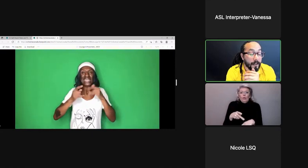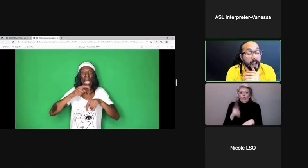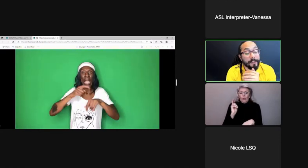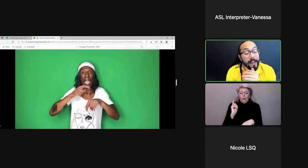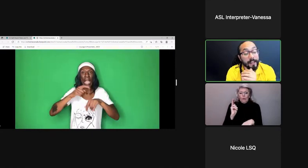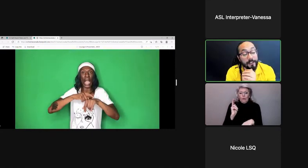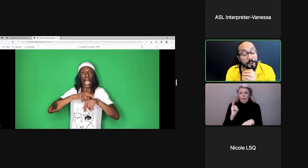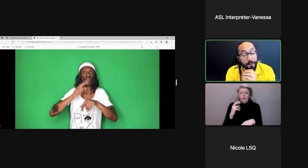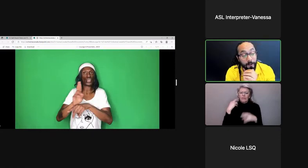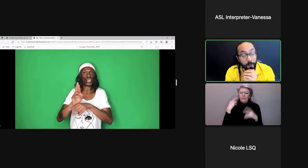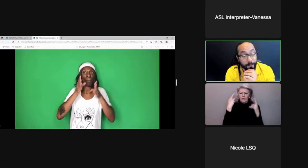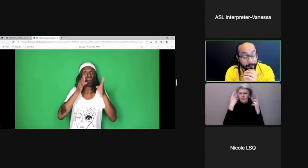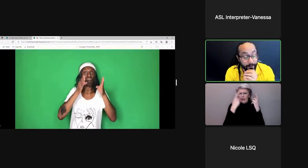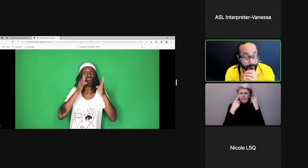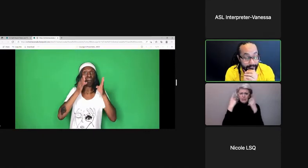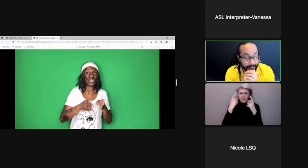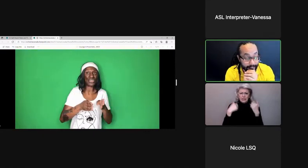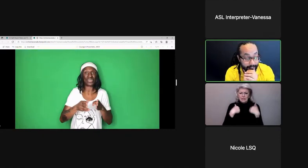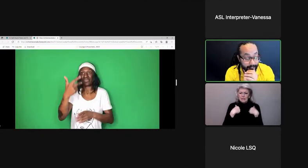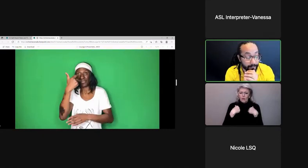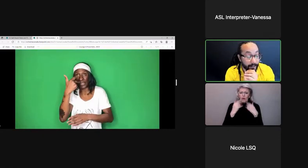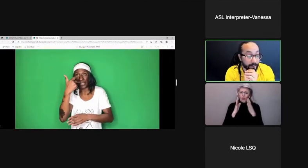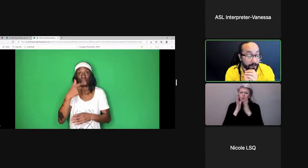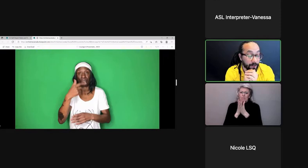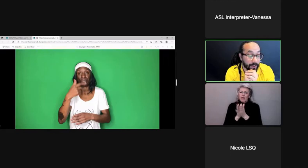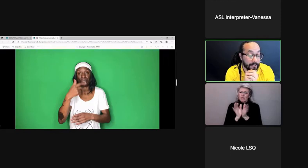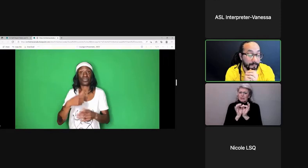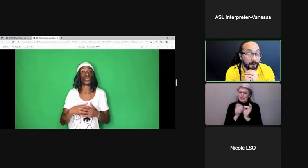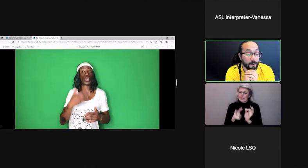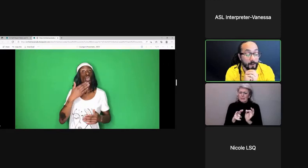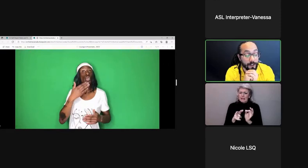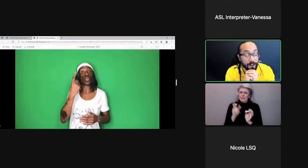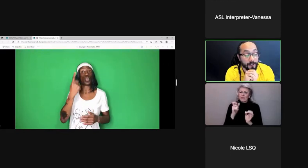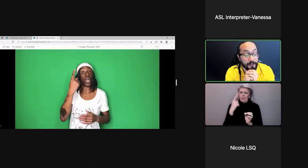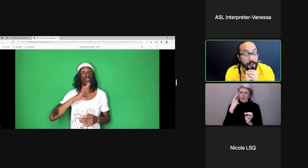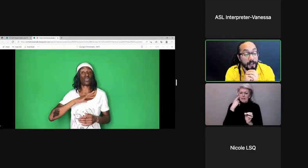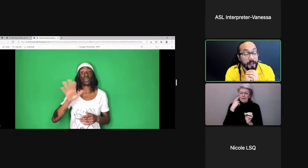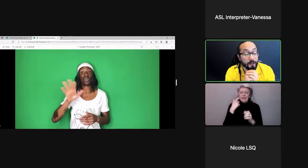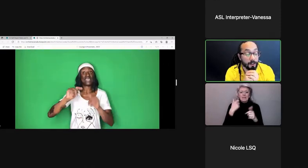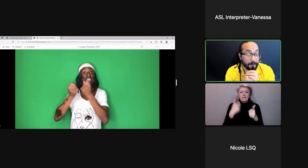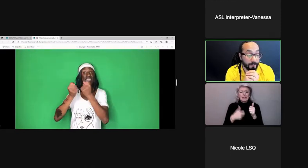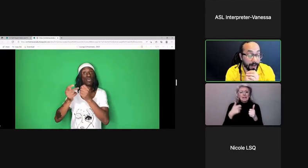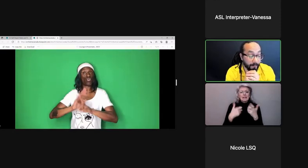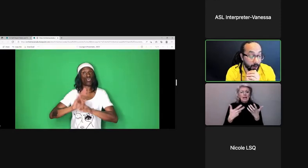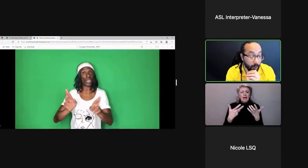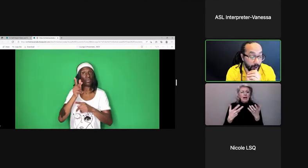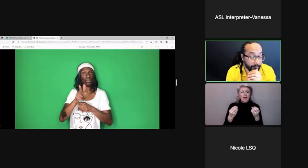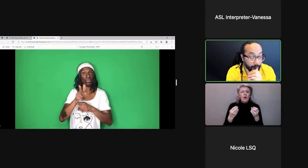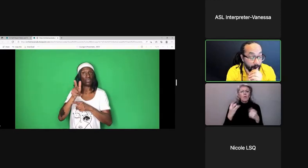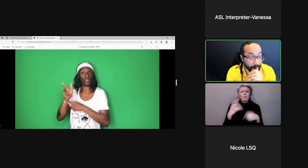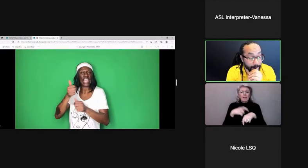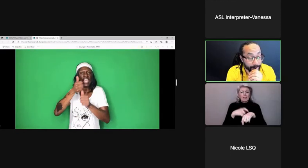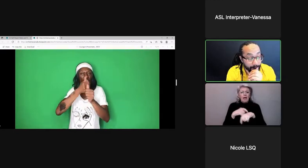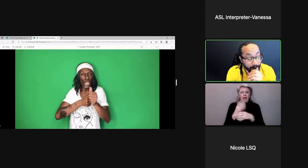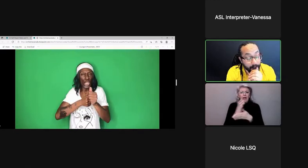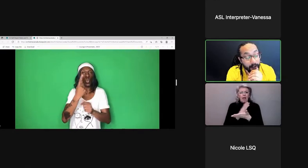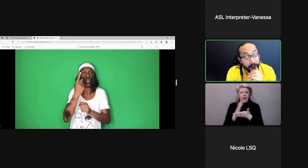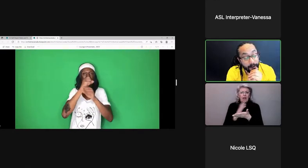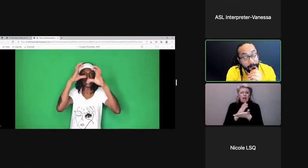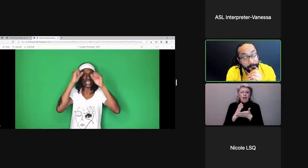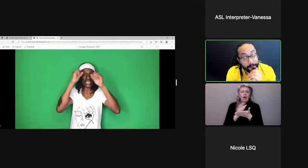réfléchissons à ce que nous leur demandons et dans quelle fenêtre de temps. Et, puis, les